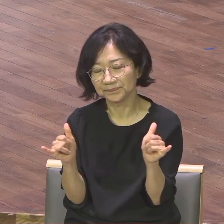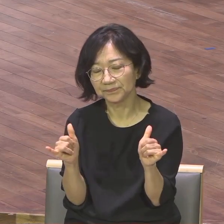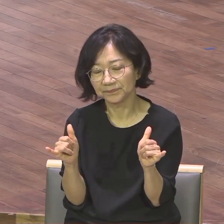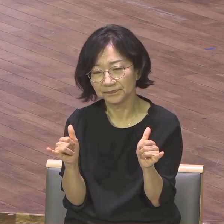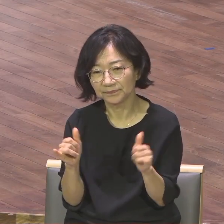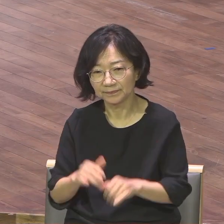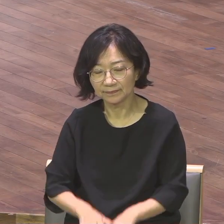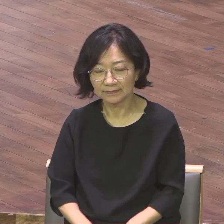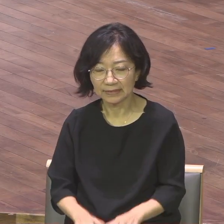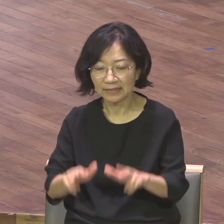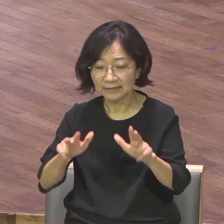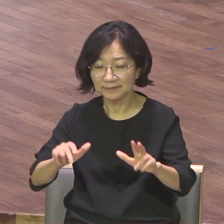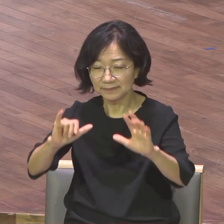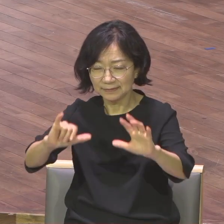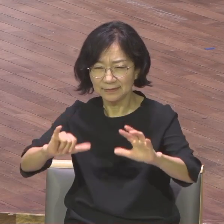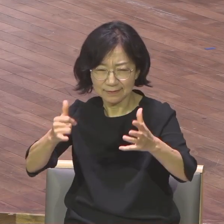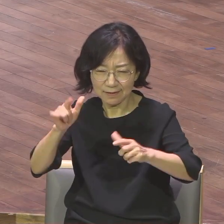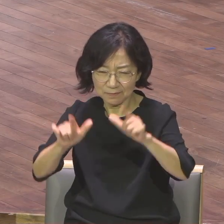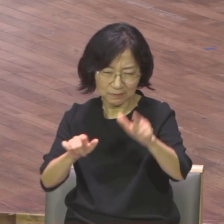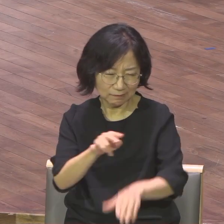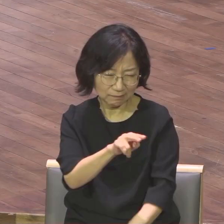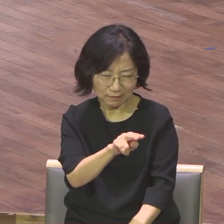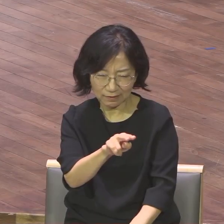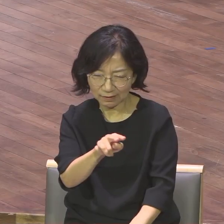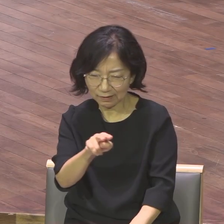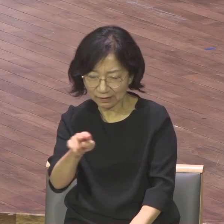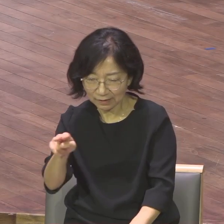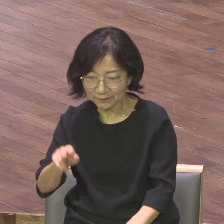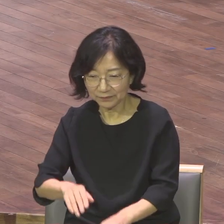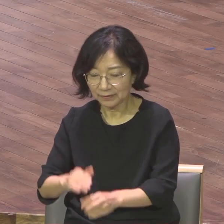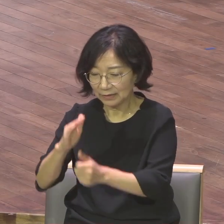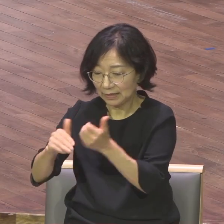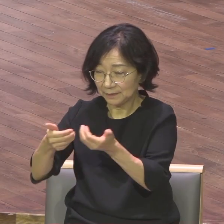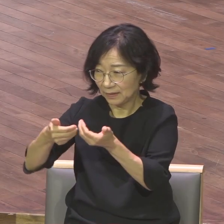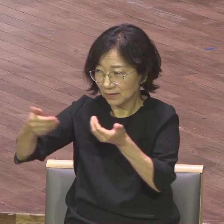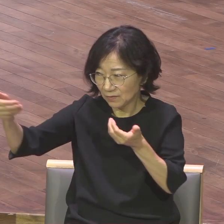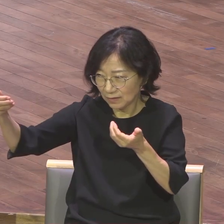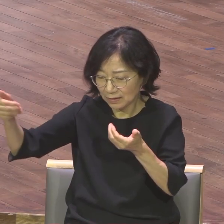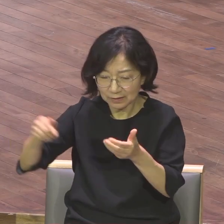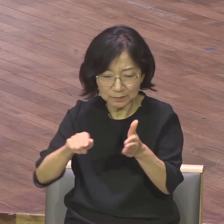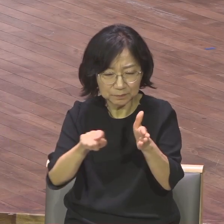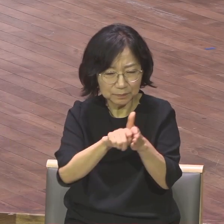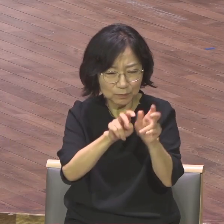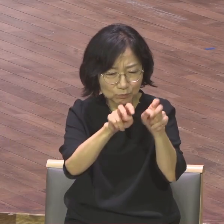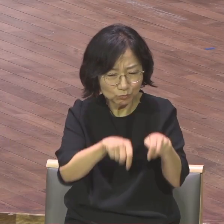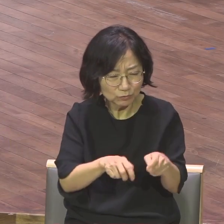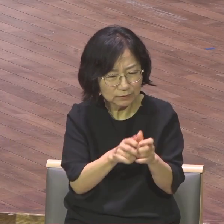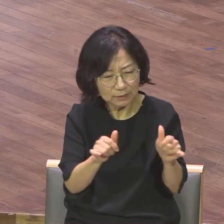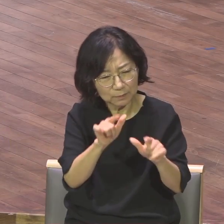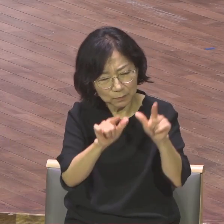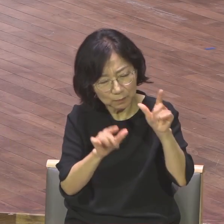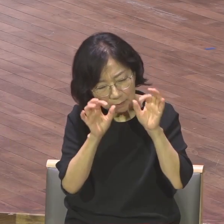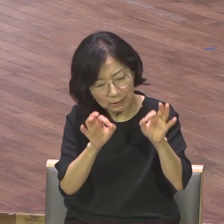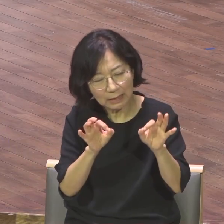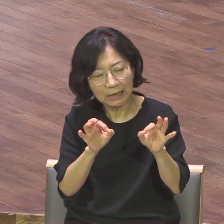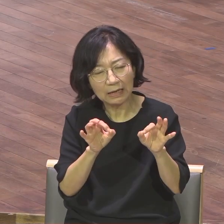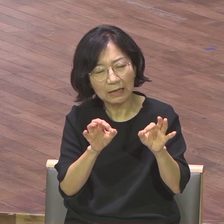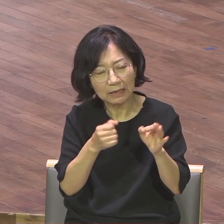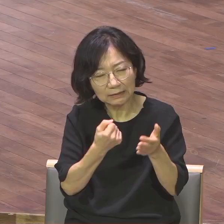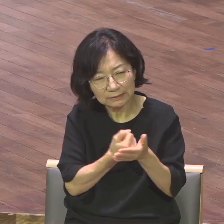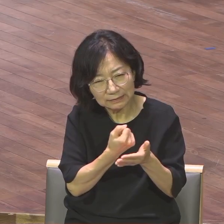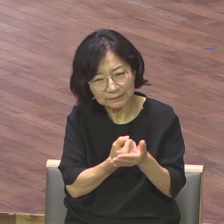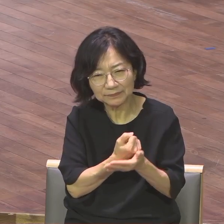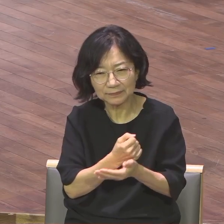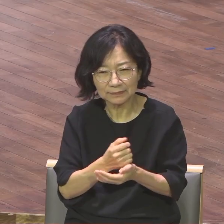지금요 세상 현장 속에서 하나님 떠나 살고 있는 불신자들의 모습이 이와 같잖아요.